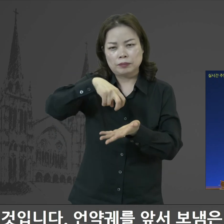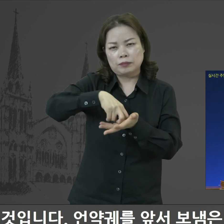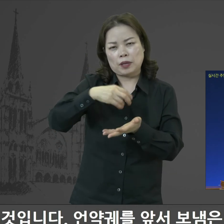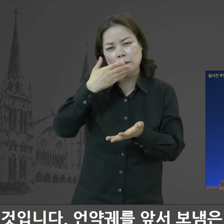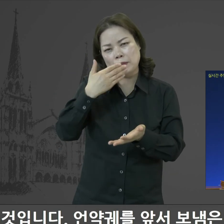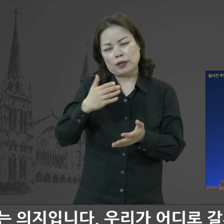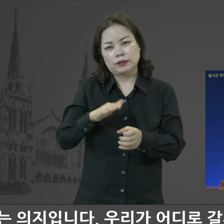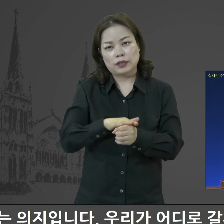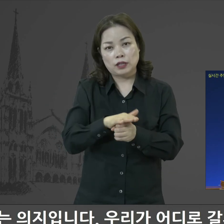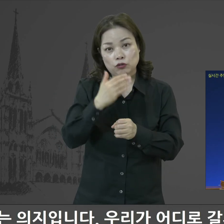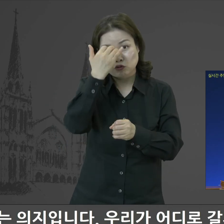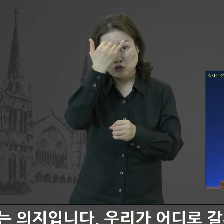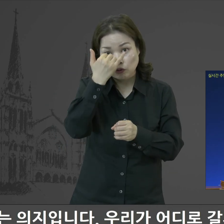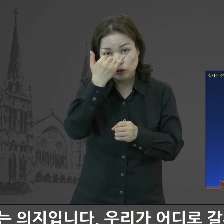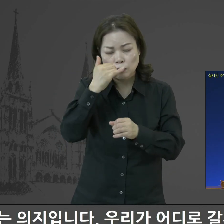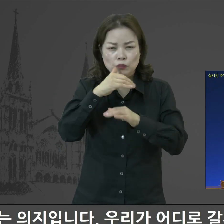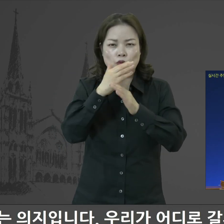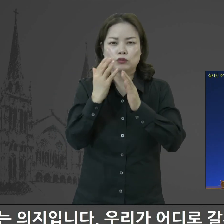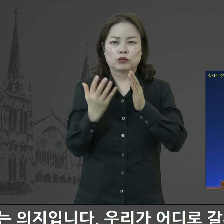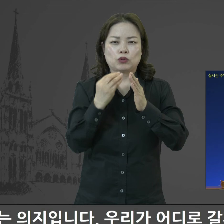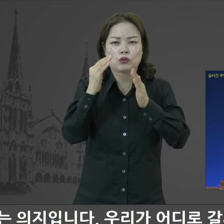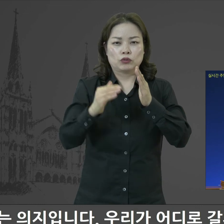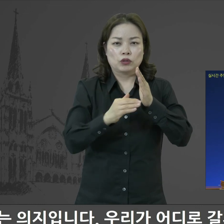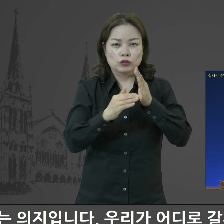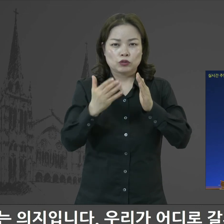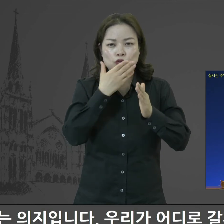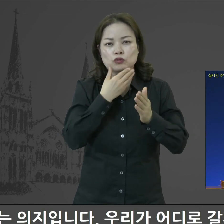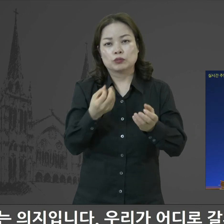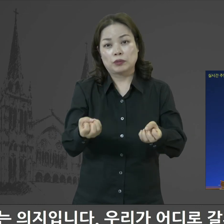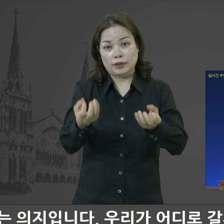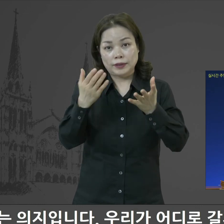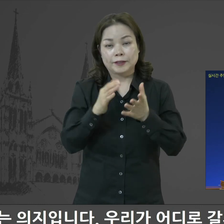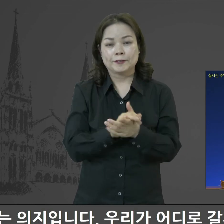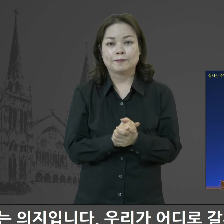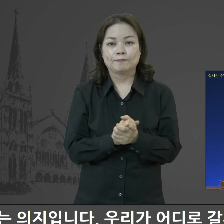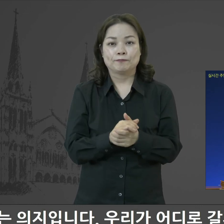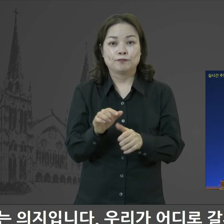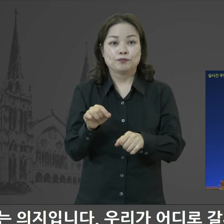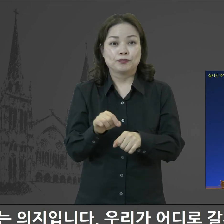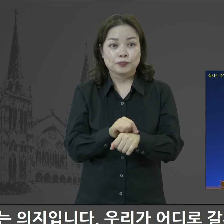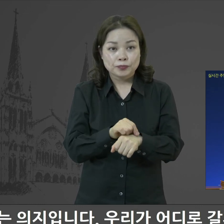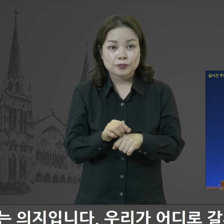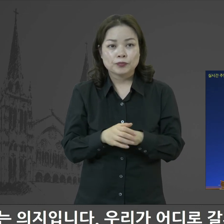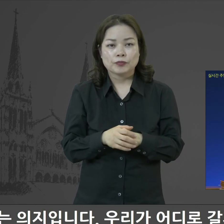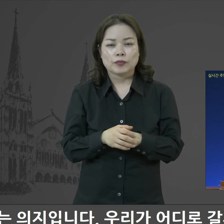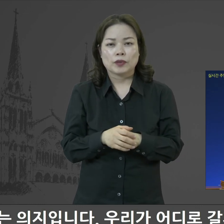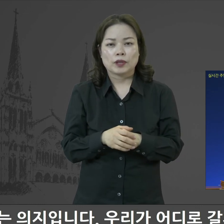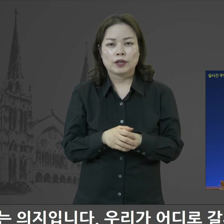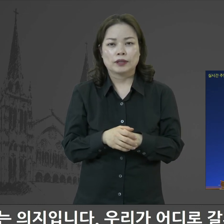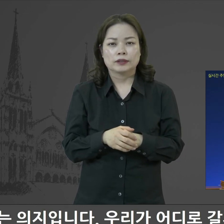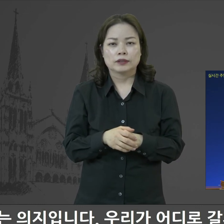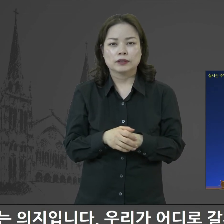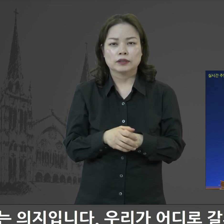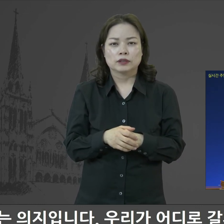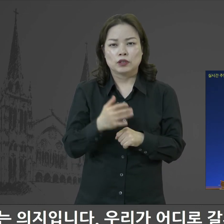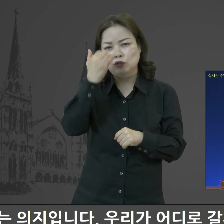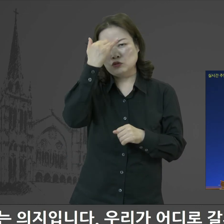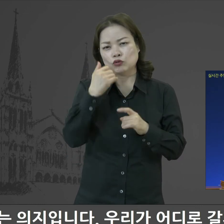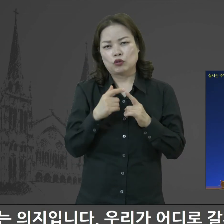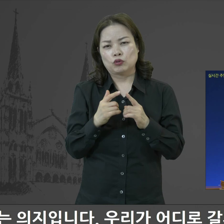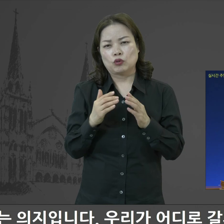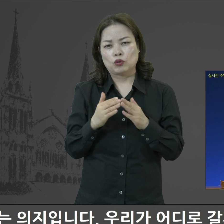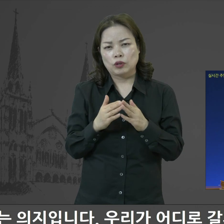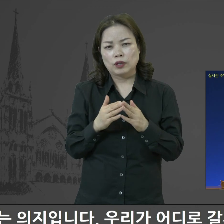있는 우리 사랑하는 충현의 모든 성도님들 될 수 있기를 축복합니다. 여러분, 특별히 이를 위해서 우리